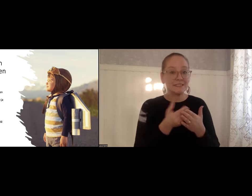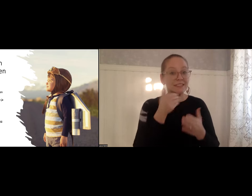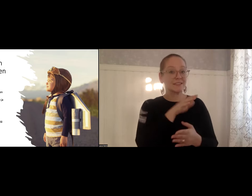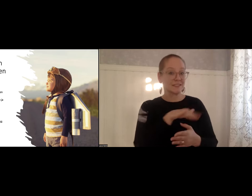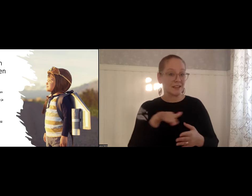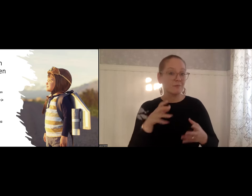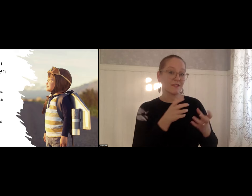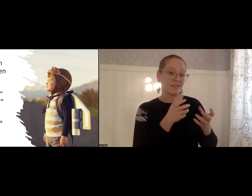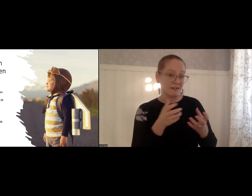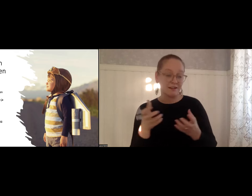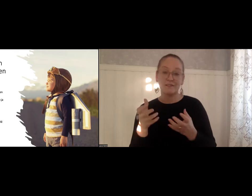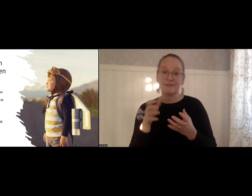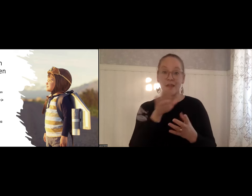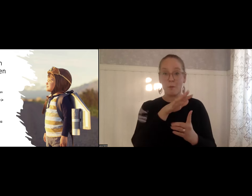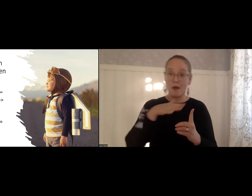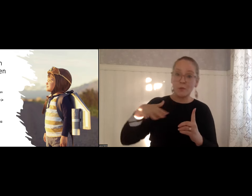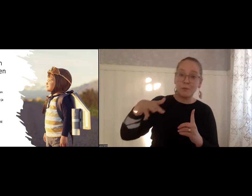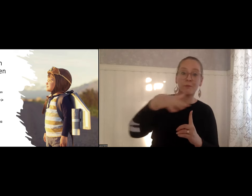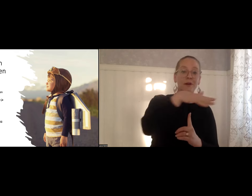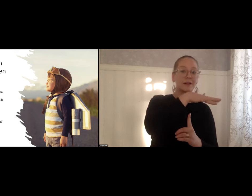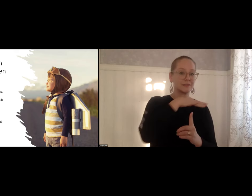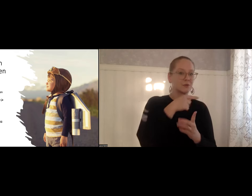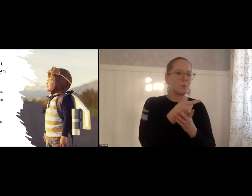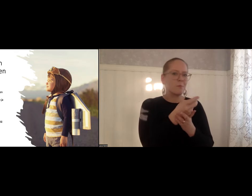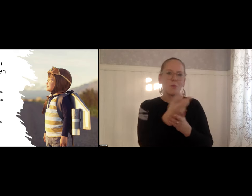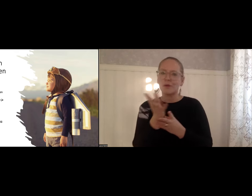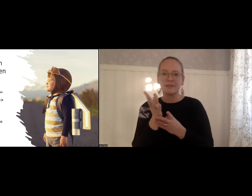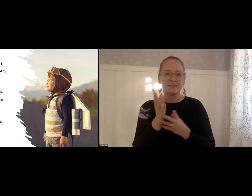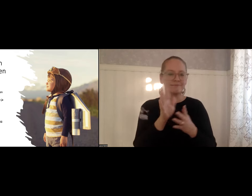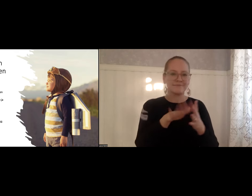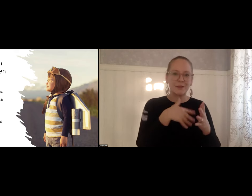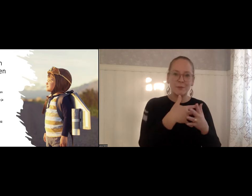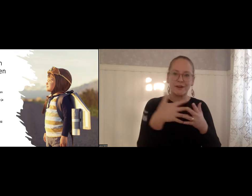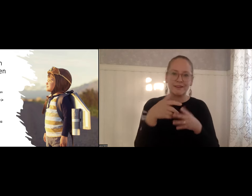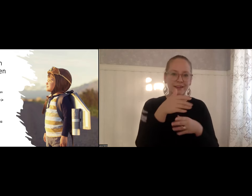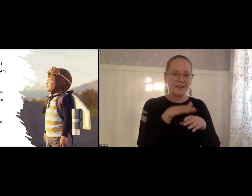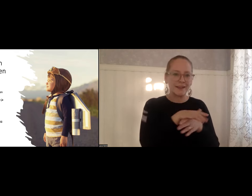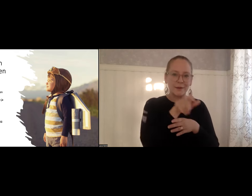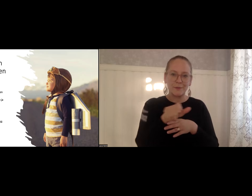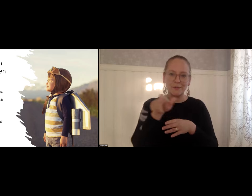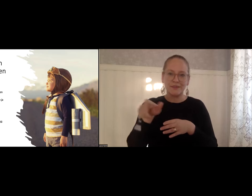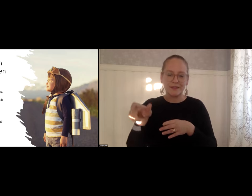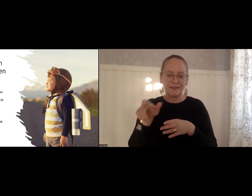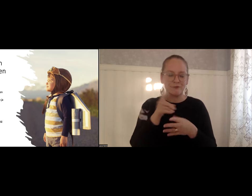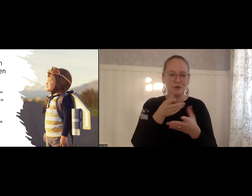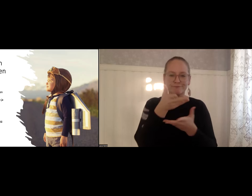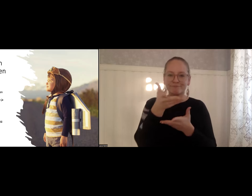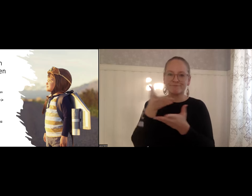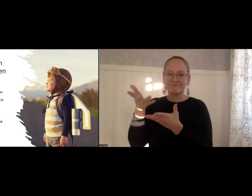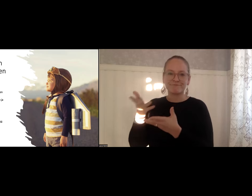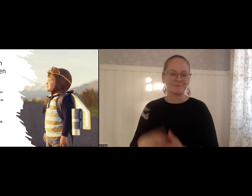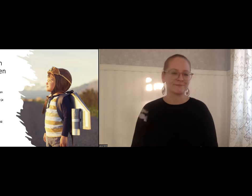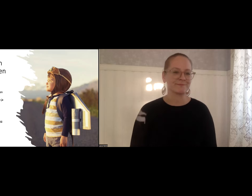mahdollisuus käyttää sitä kieltä. Eli lapset tarvitsevat sen ympäristön tuekseen ja